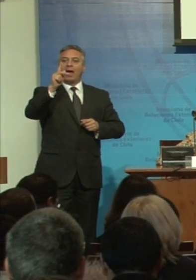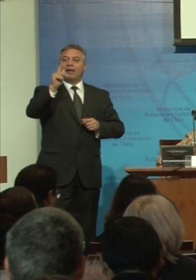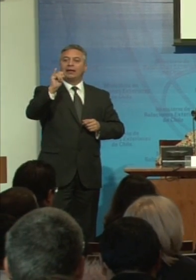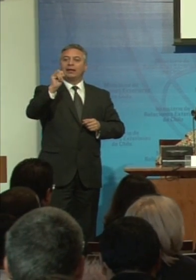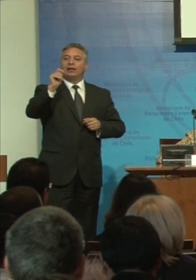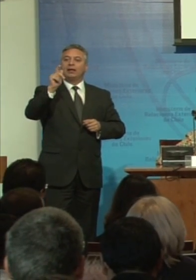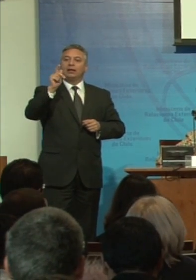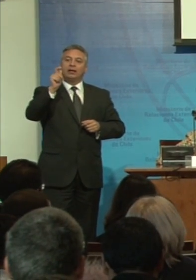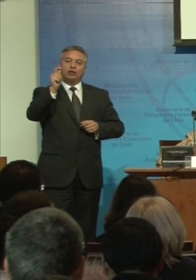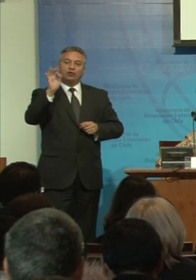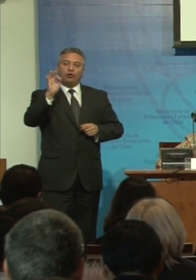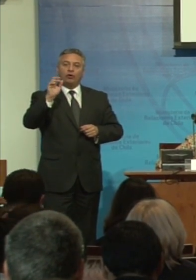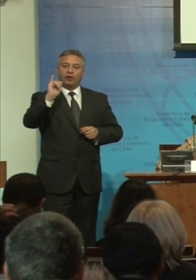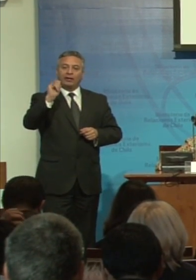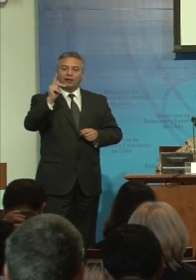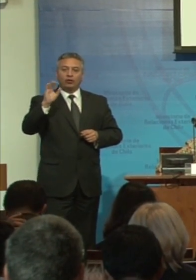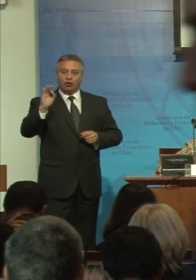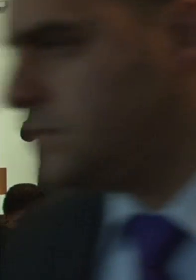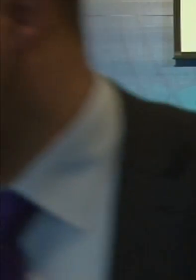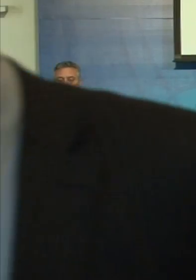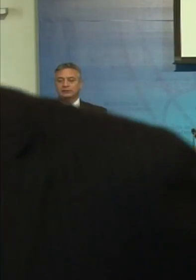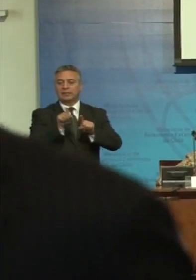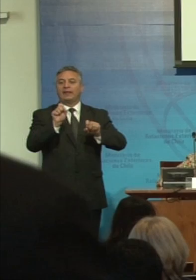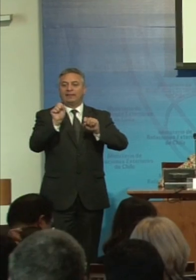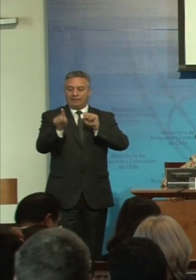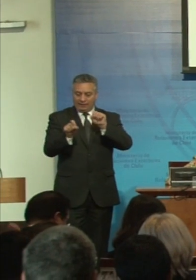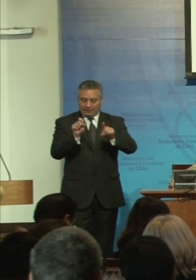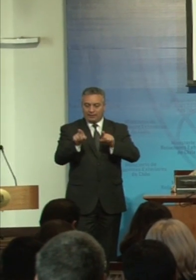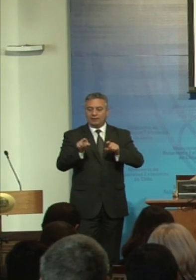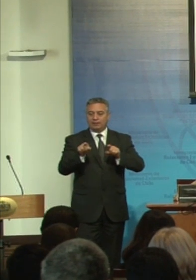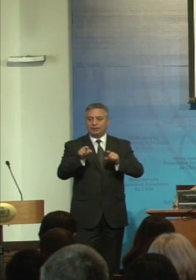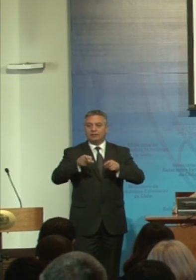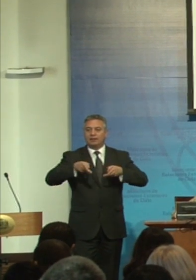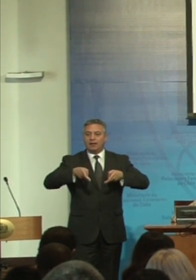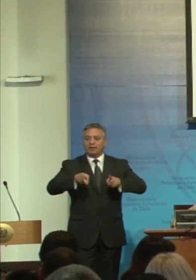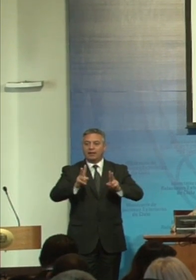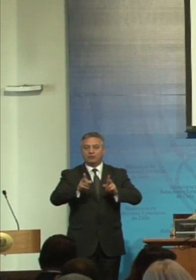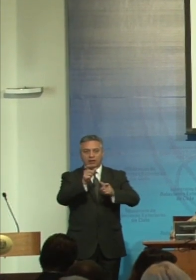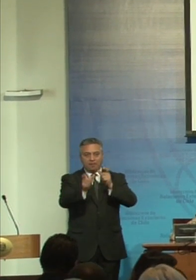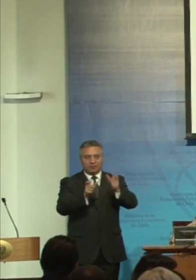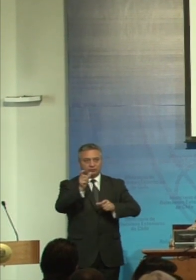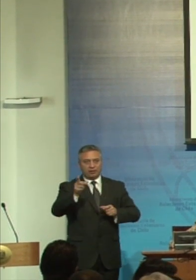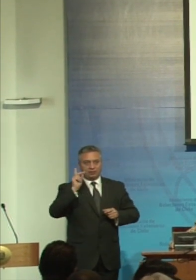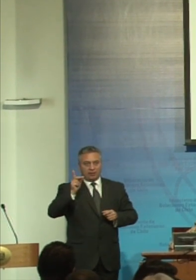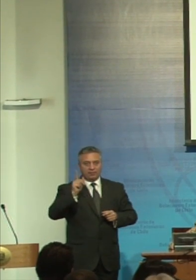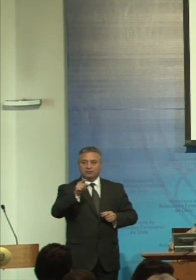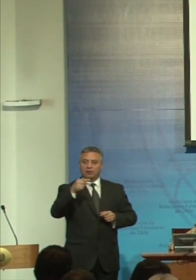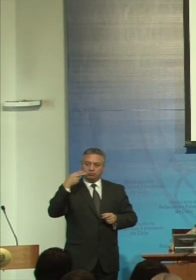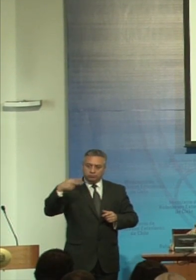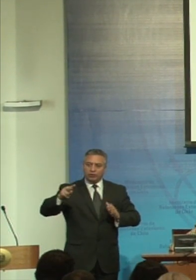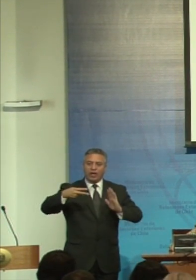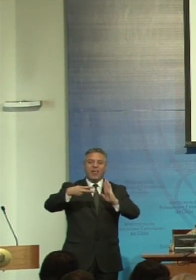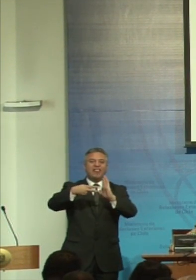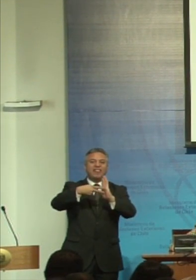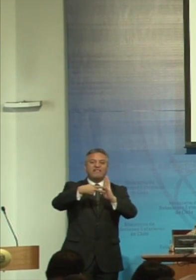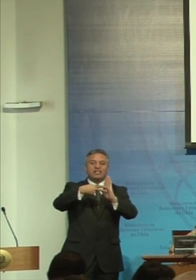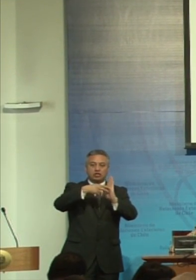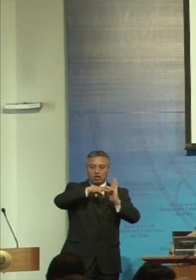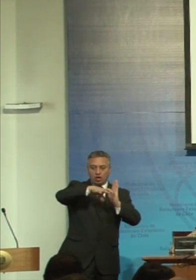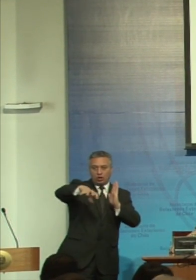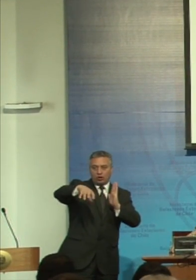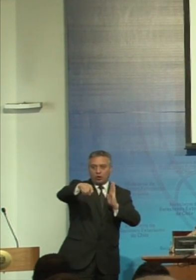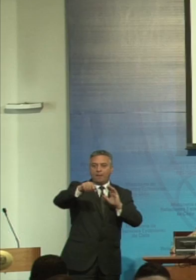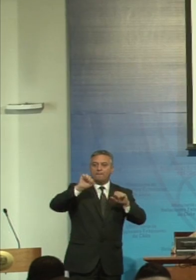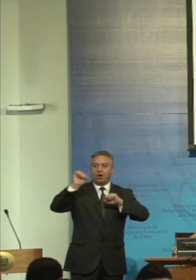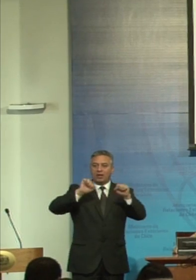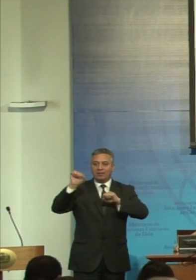jefa de la Secretaría de la Convención sobre los Derechos de las Personas con Discapacidad perteneciente a la División de Política Social y